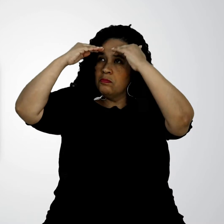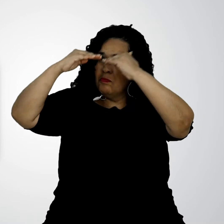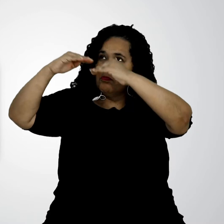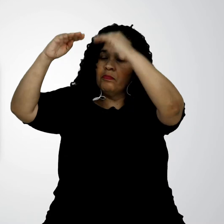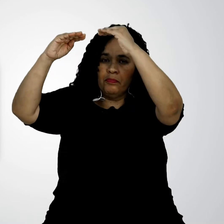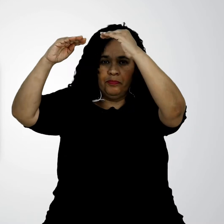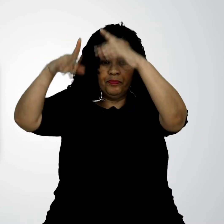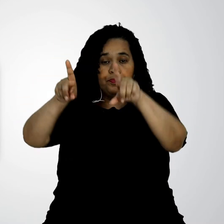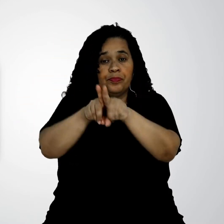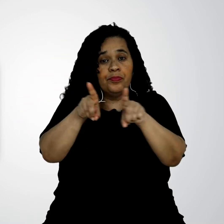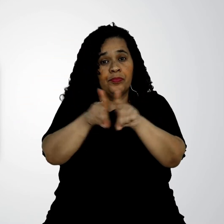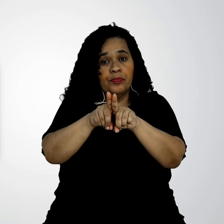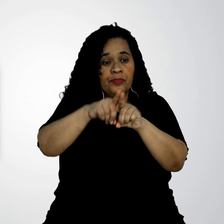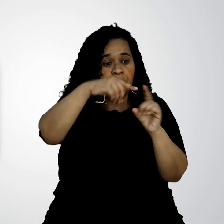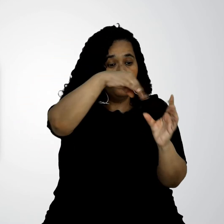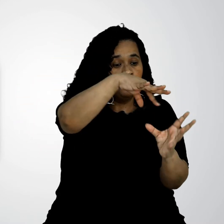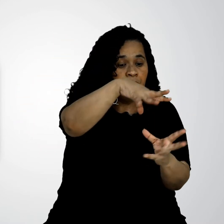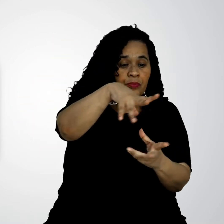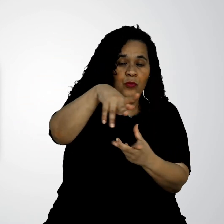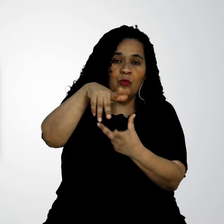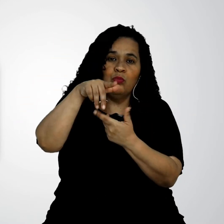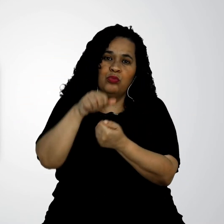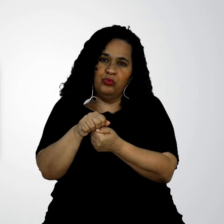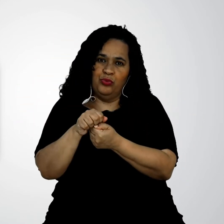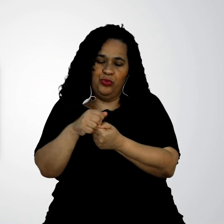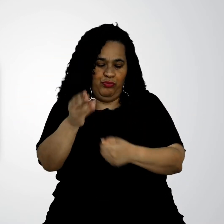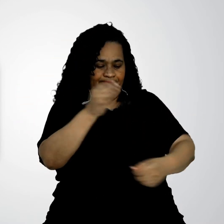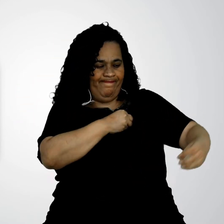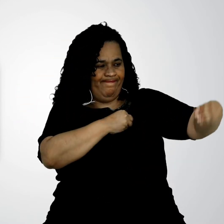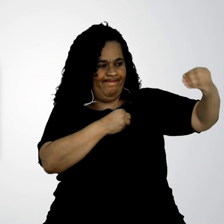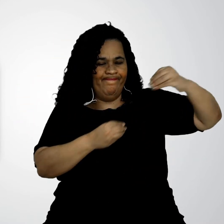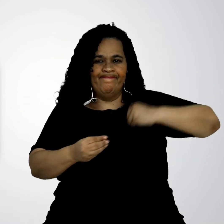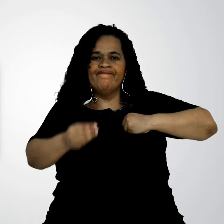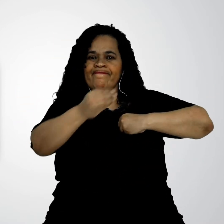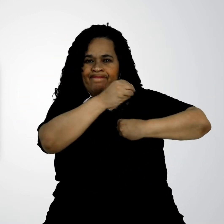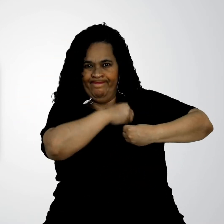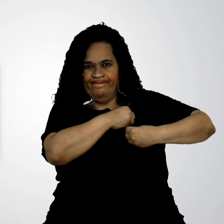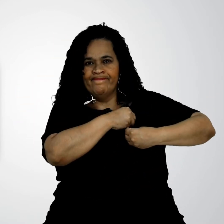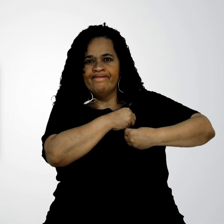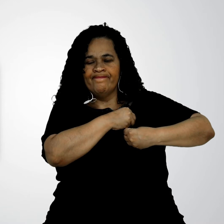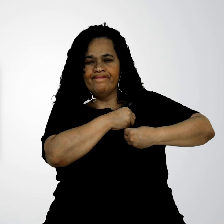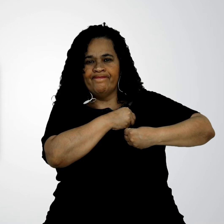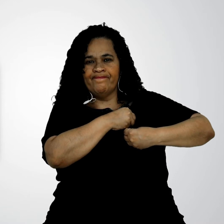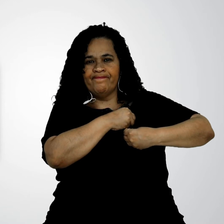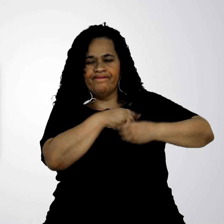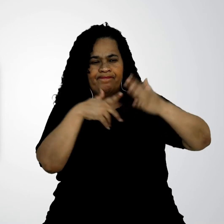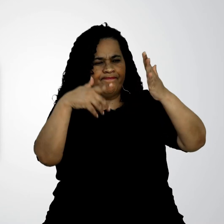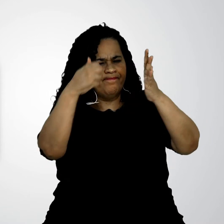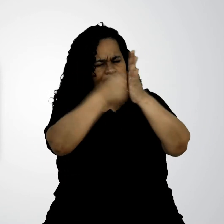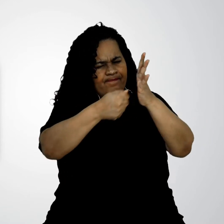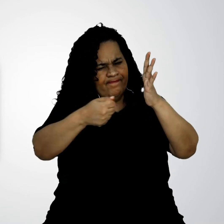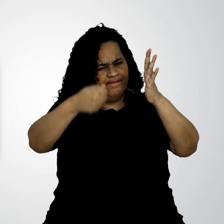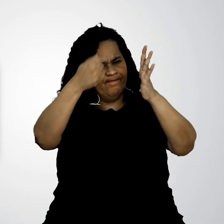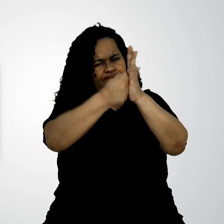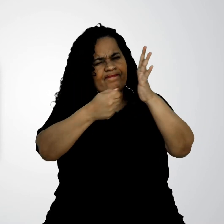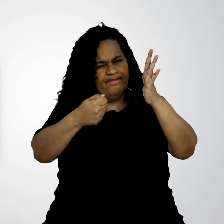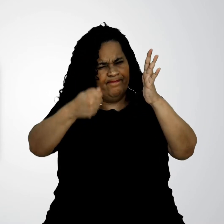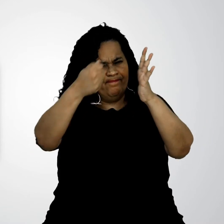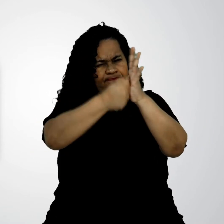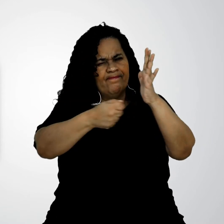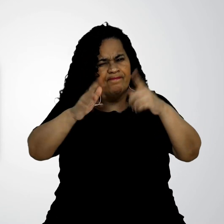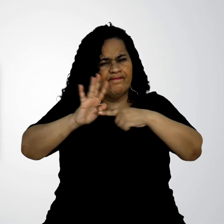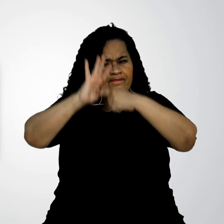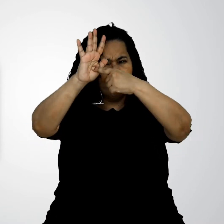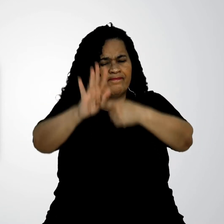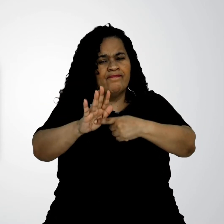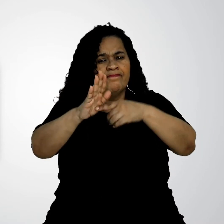que gerou-se de consequência a partir do pecado, né? E aí, assim, a luta é sempre uma tentativa de voltar ao padrão de